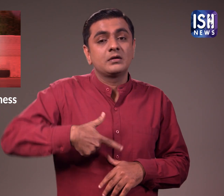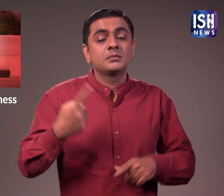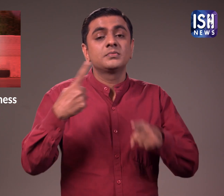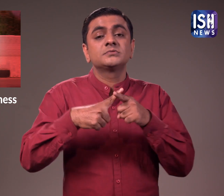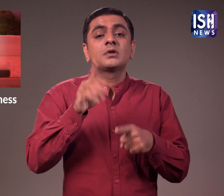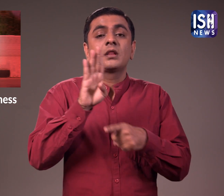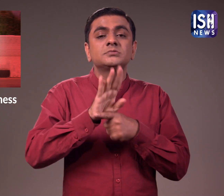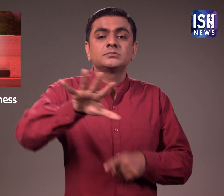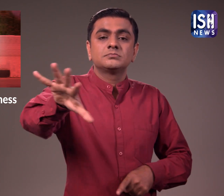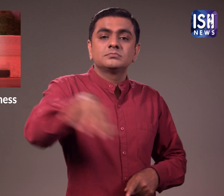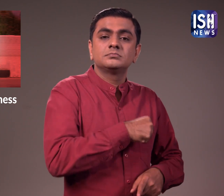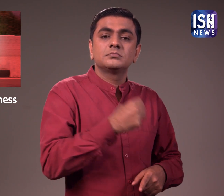सकता है